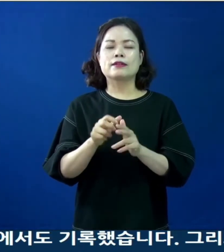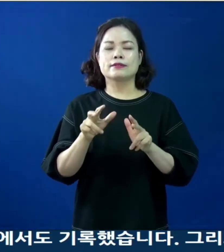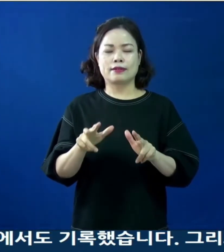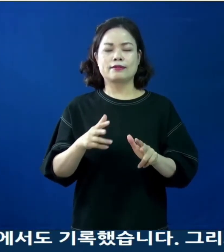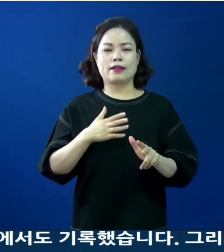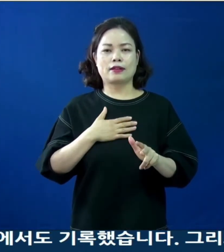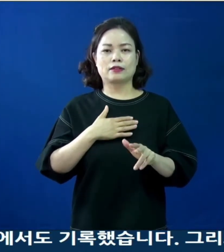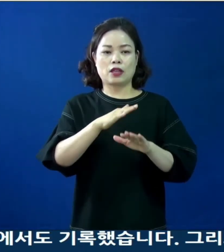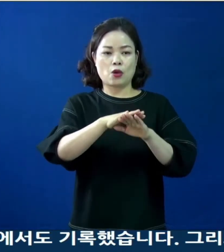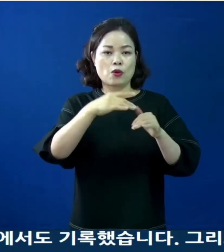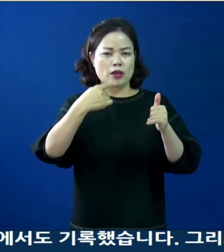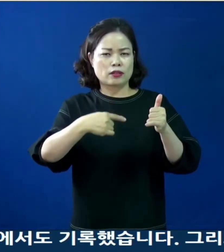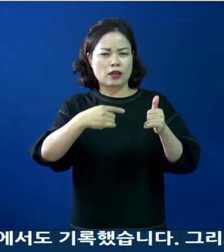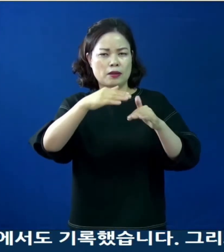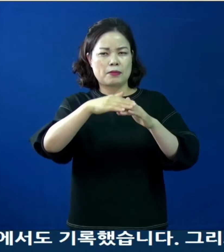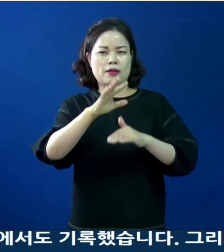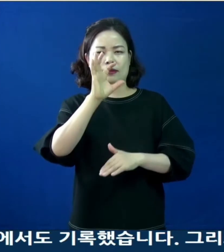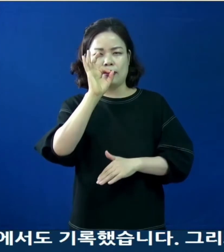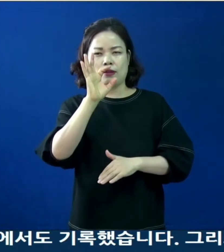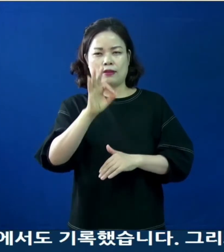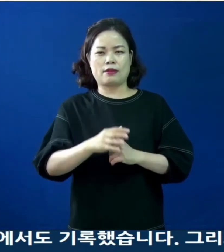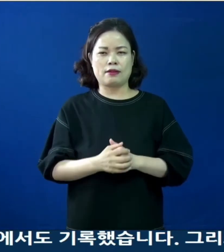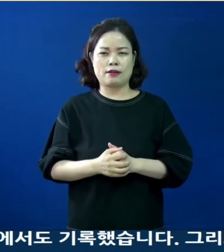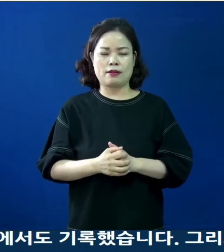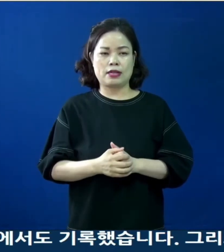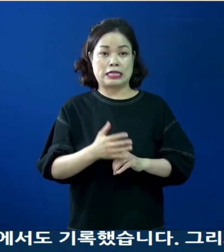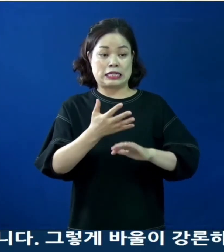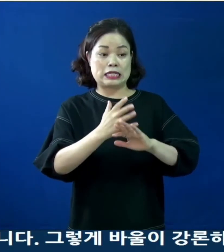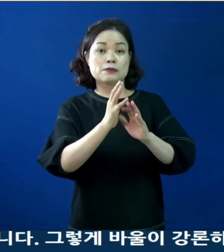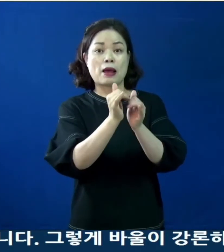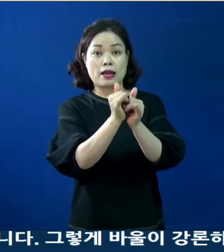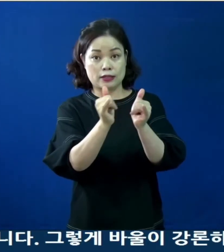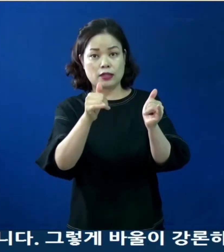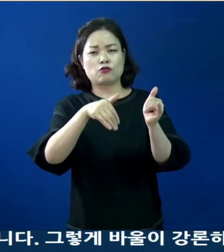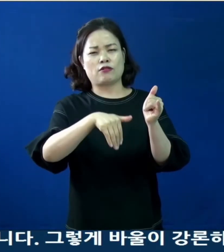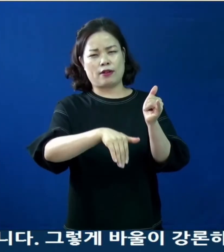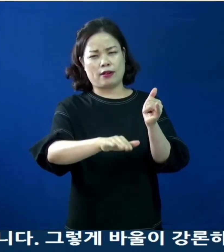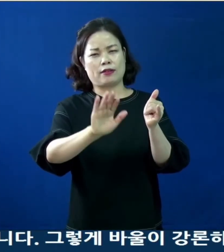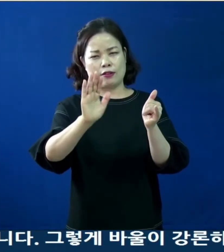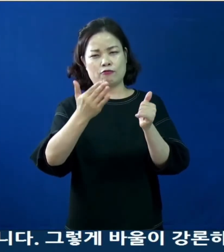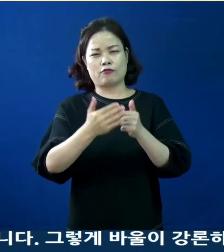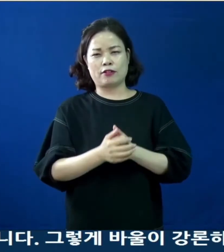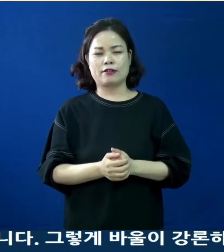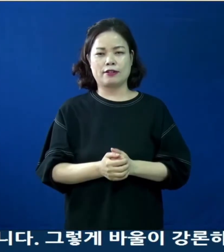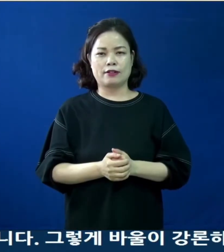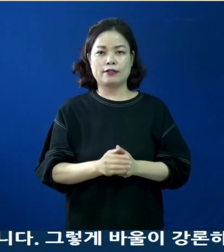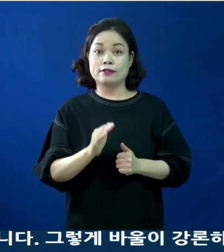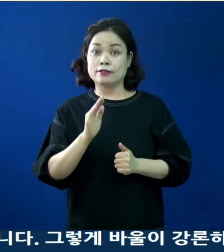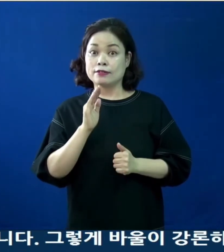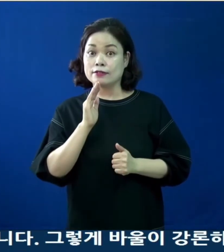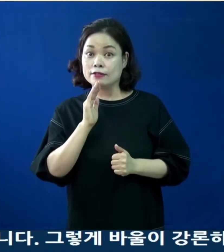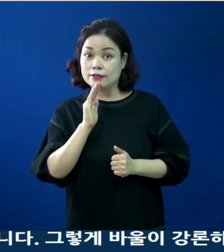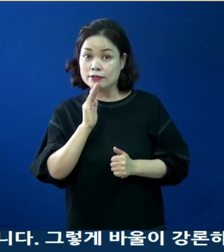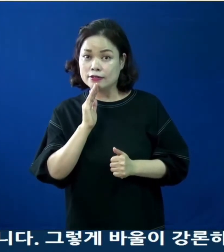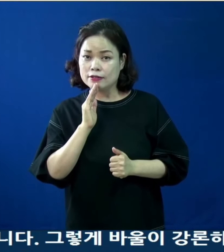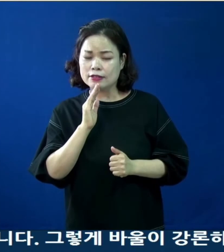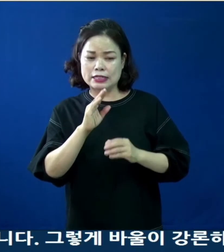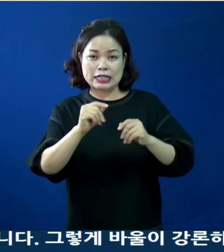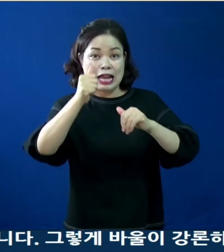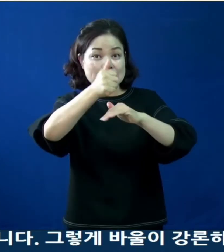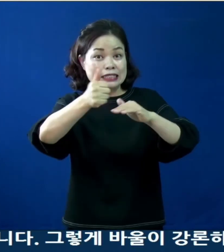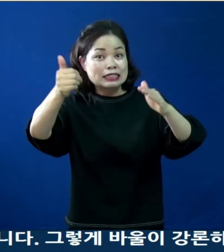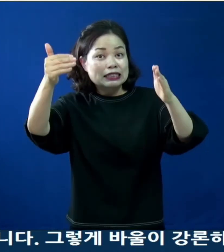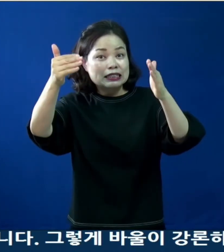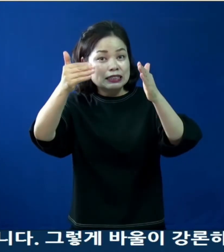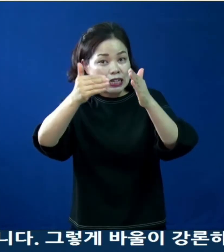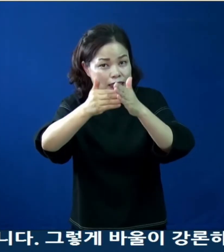내가 회당에만 묶여 있어서 안 되겠구나. 이방인에게도 가야 되겠구나. 정말 이제 땅 끝까지